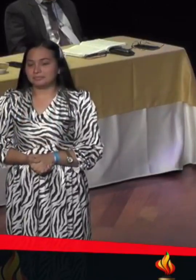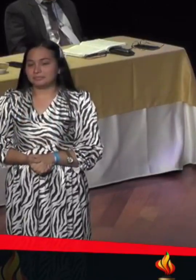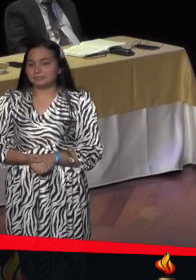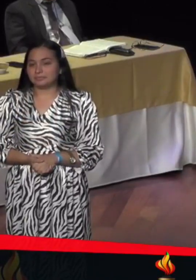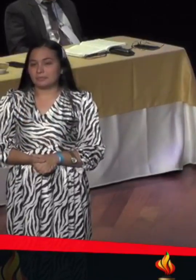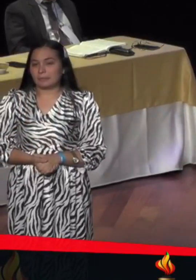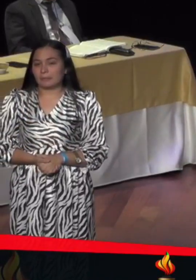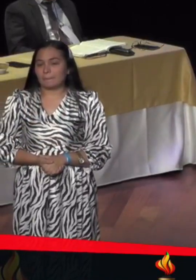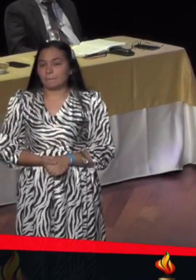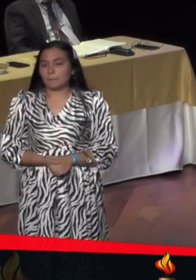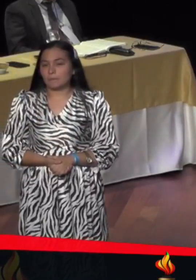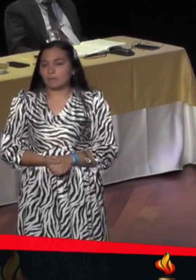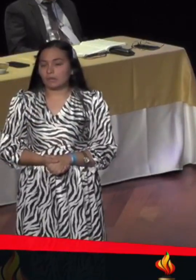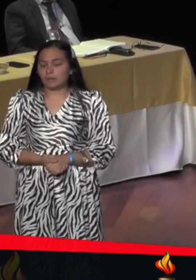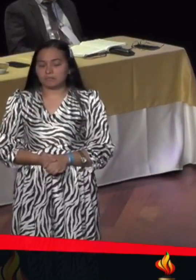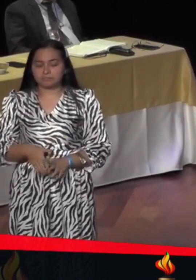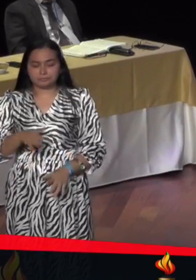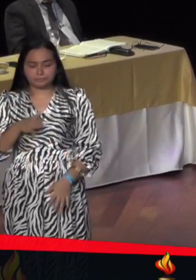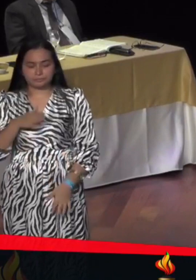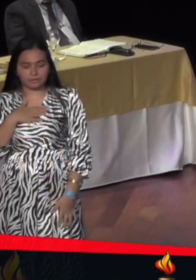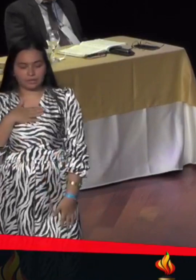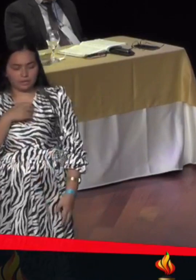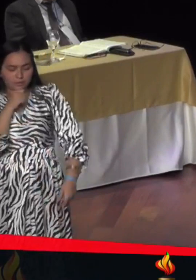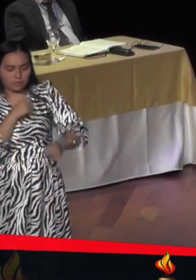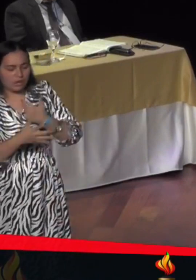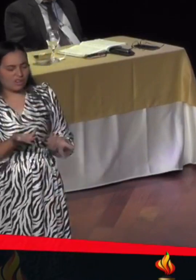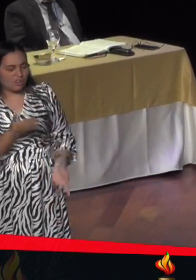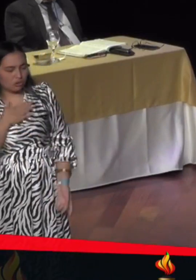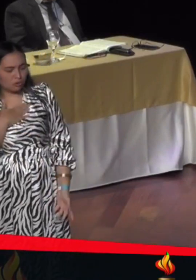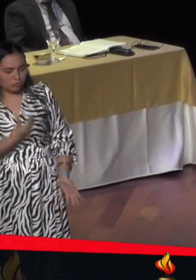Samuel decía, no, yo quiero ir al culto de jóvenes.